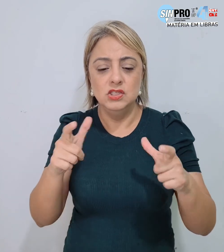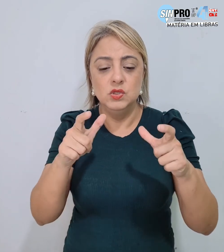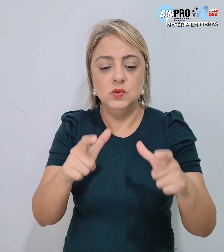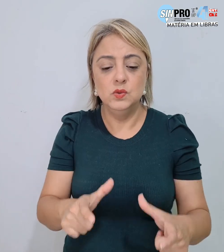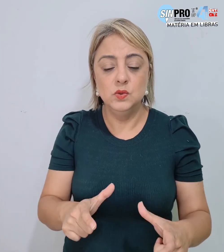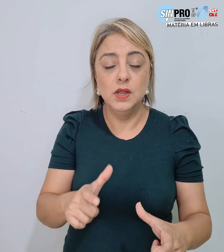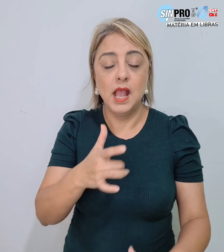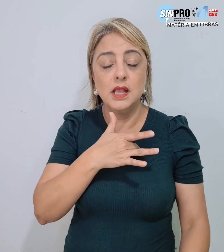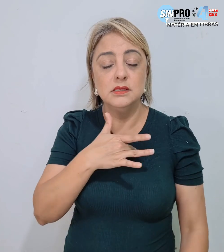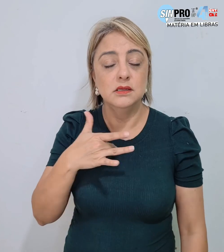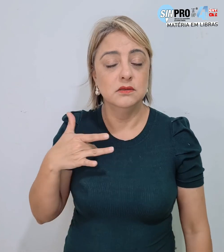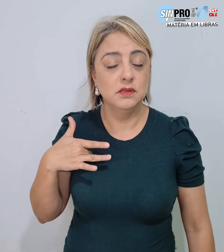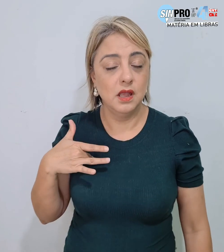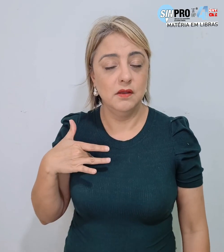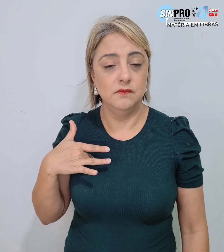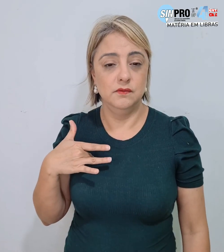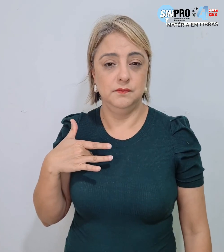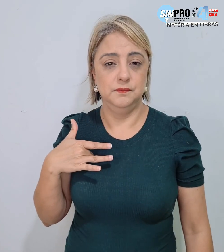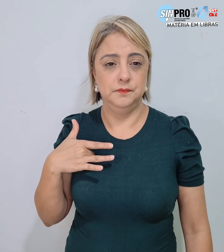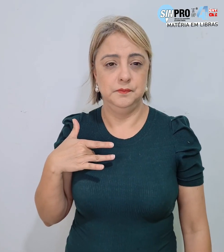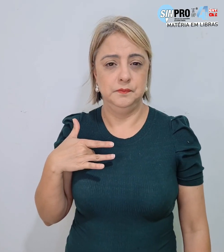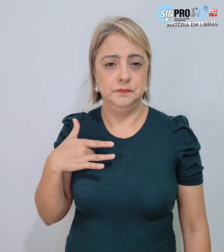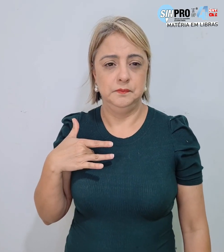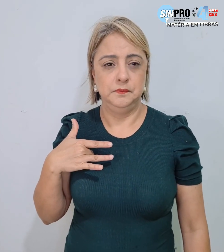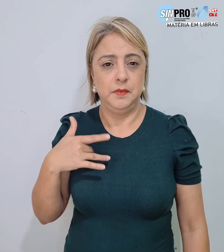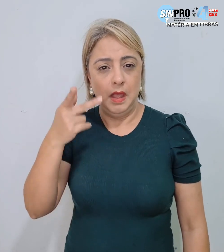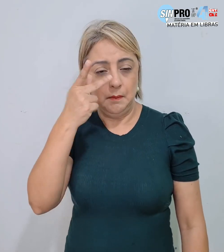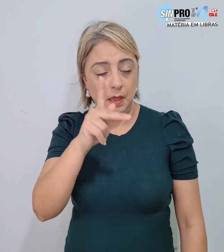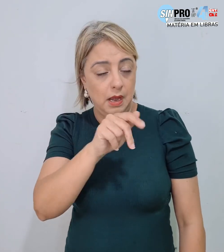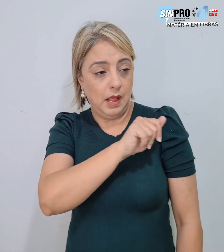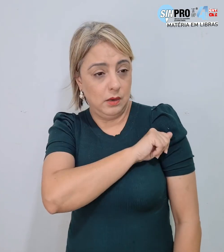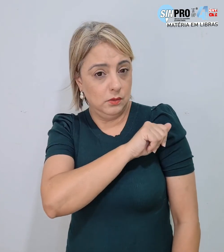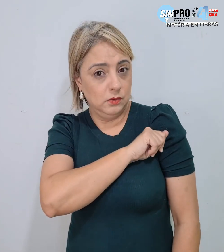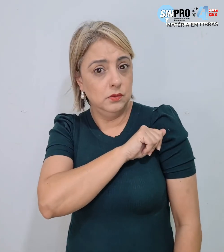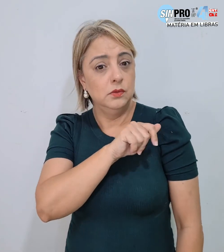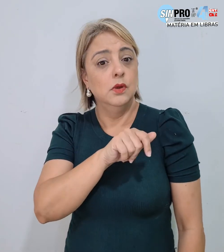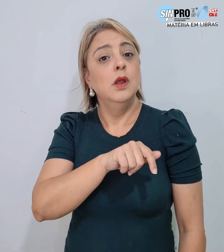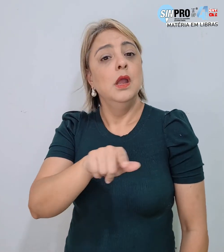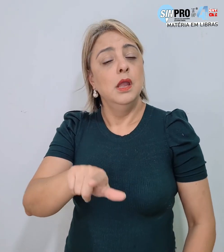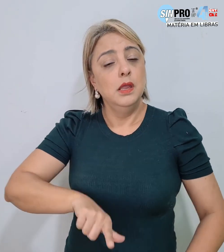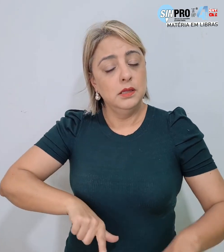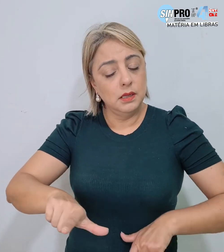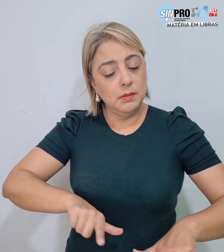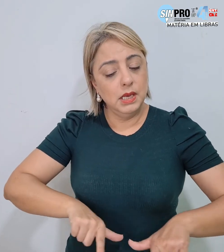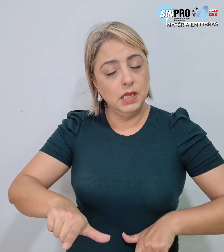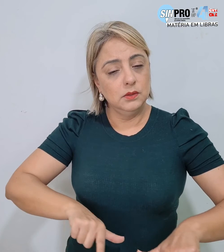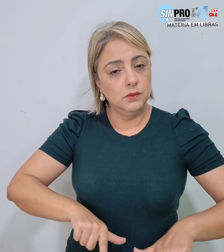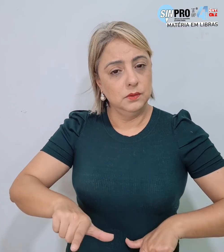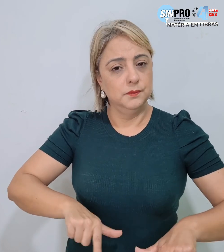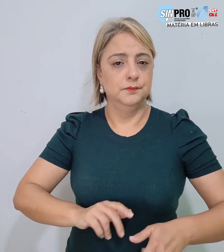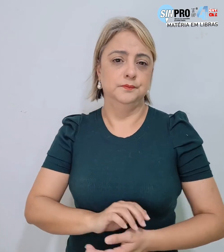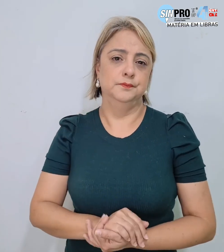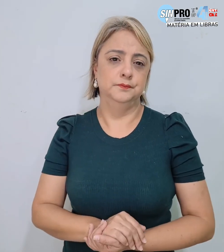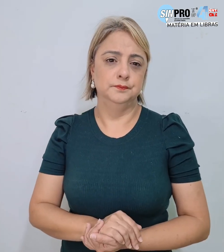ambientes saudáveis e para os alunos e para os servidores Oi